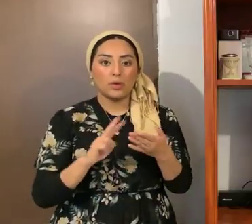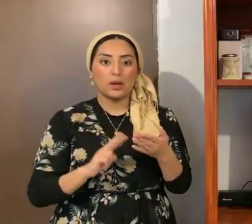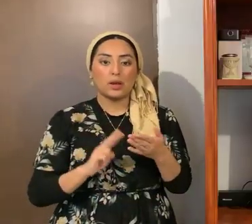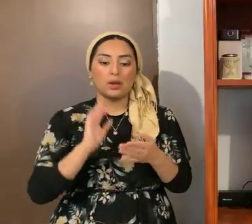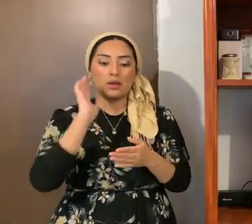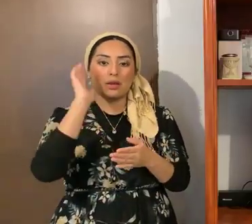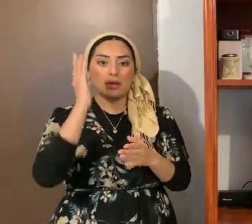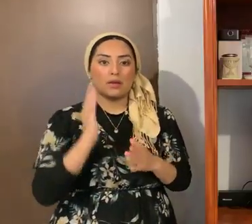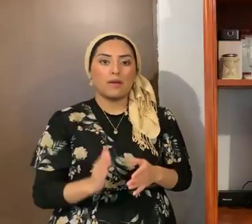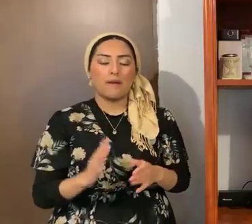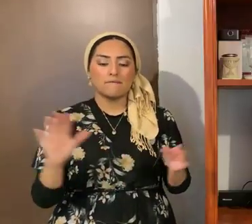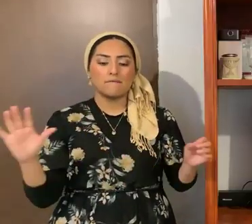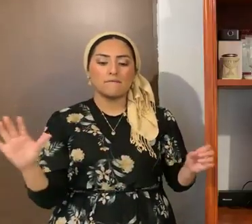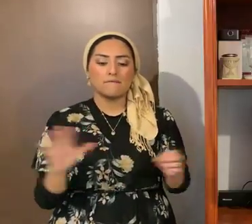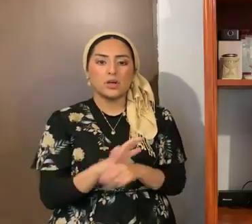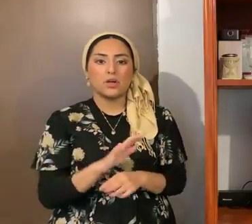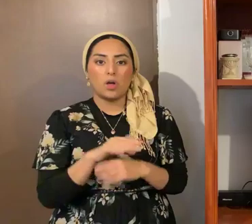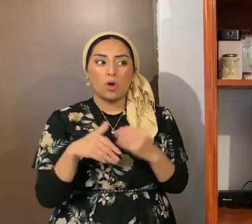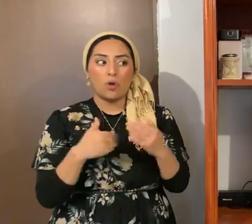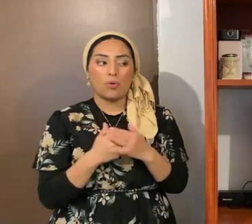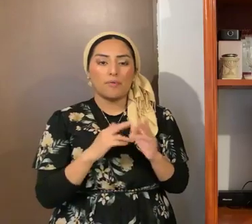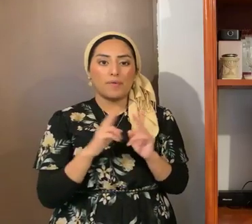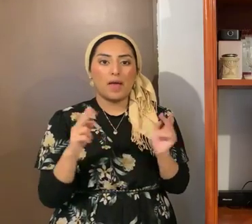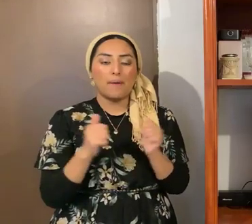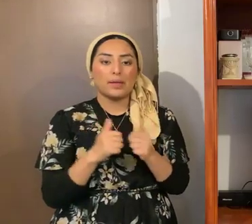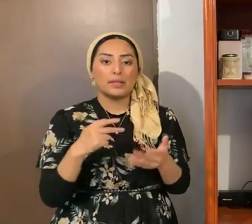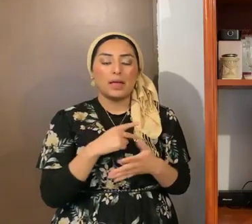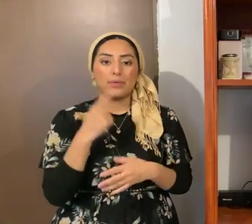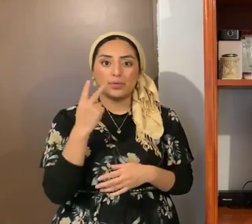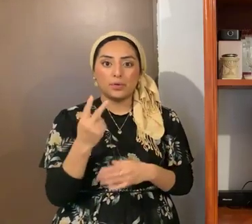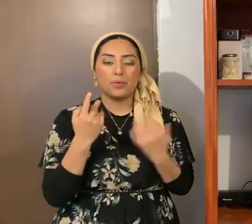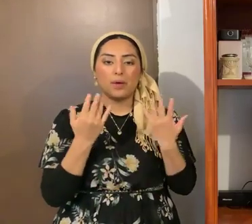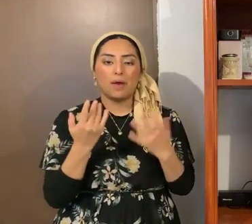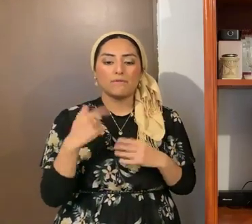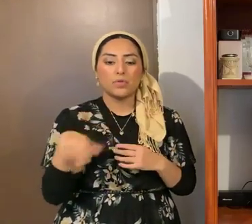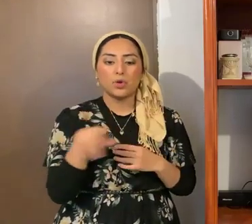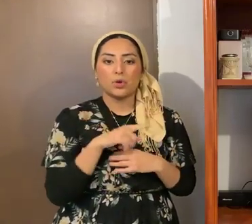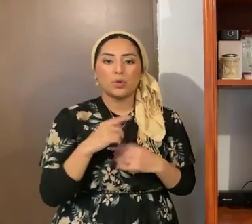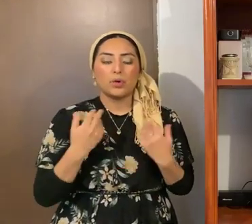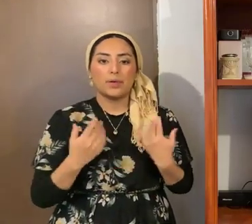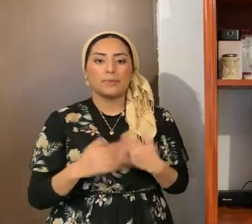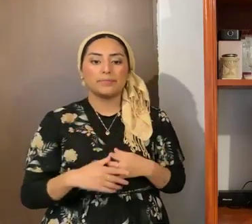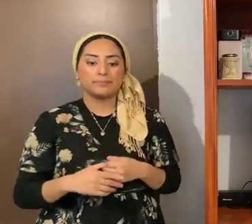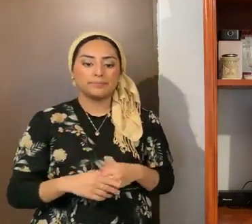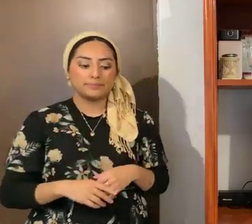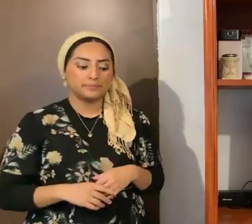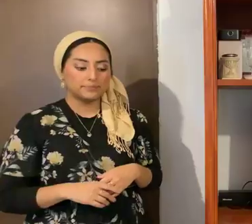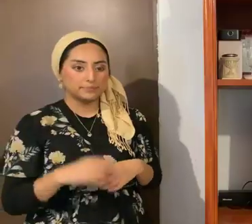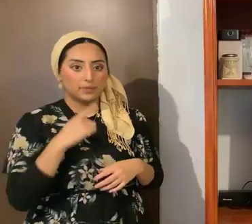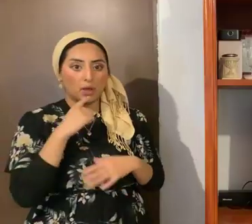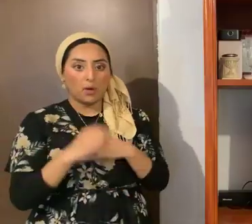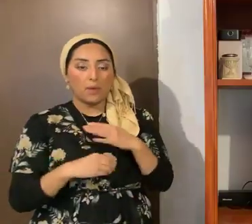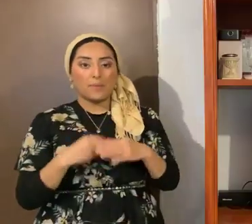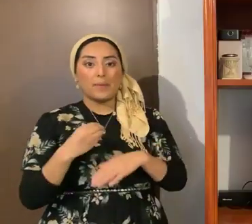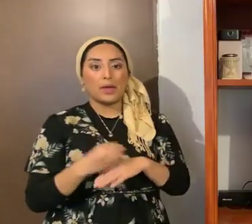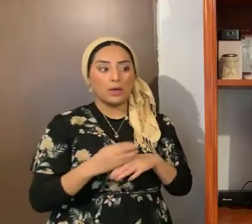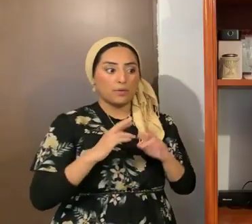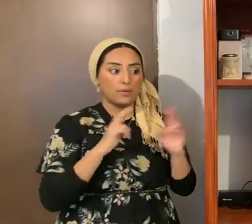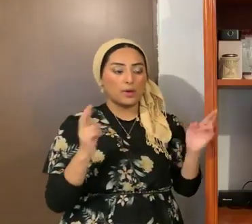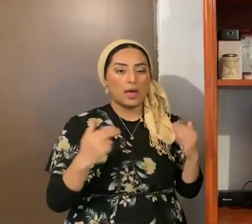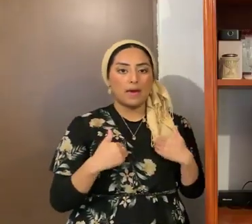amado Saquén completito. ¿Todos listos con el Salmo 2? Los espero tantito. Díganme amén si ya se